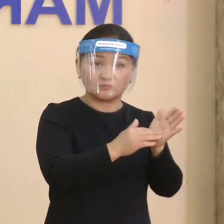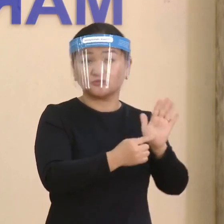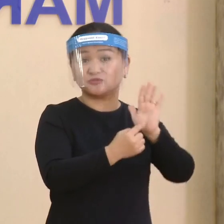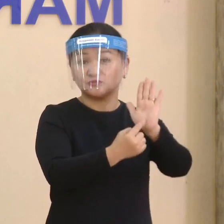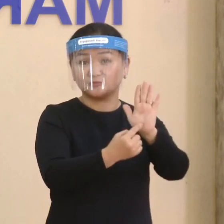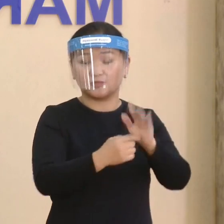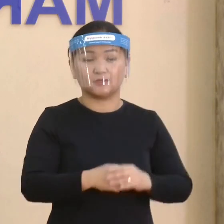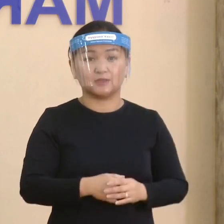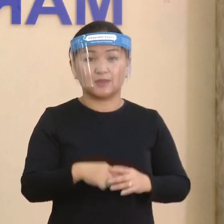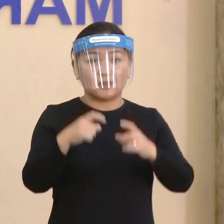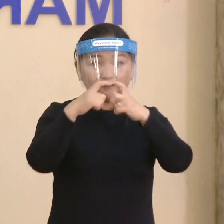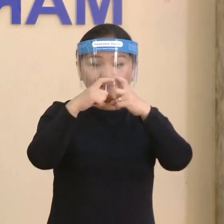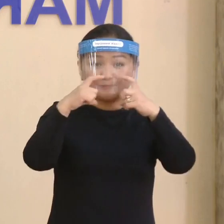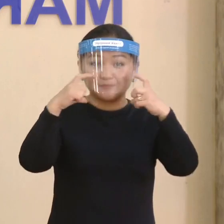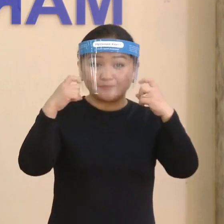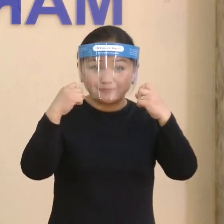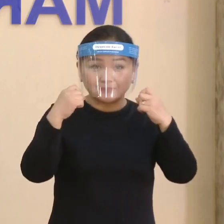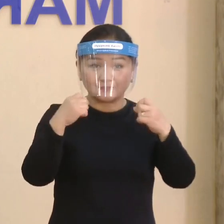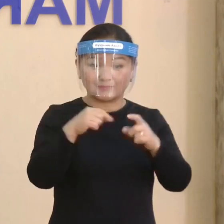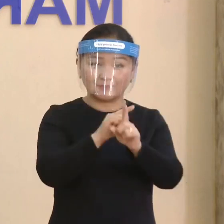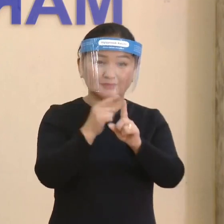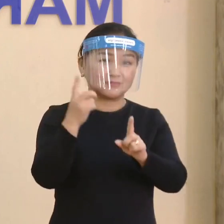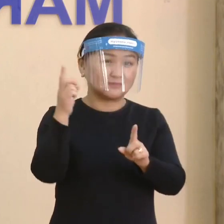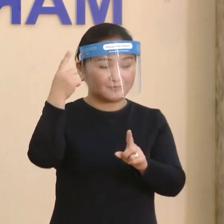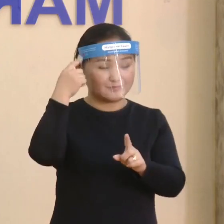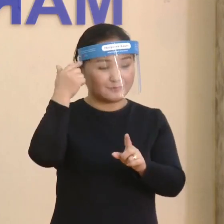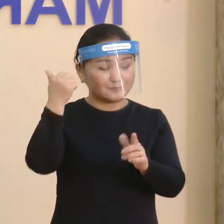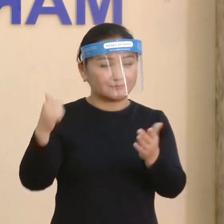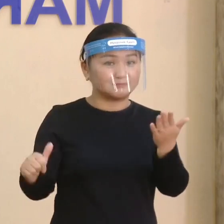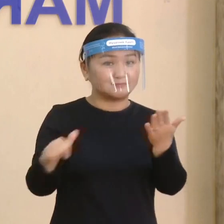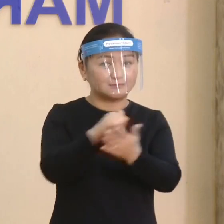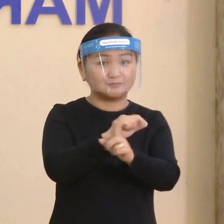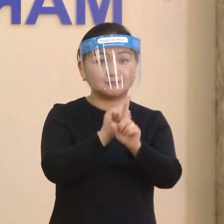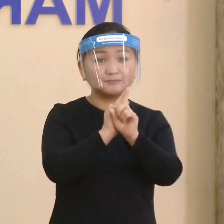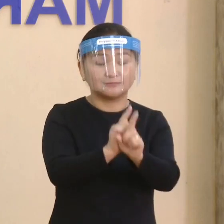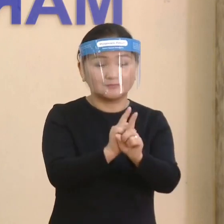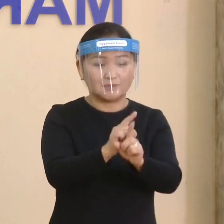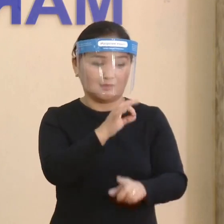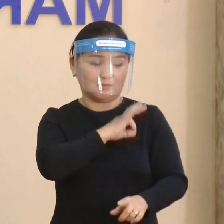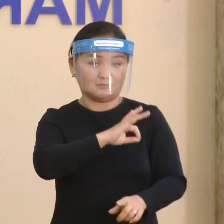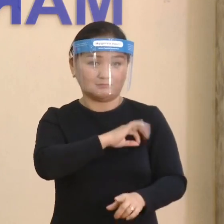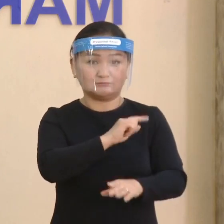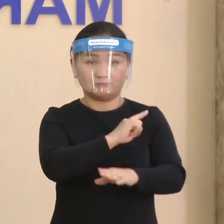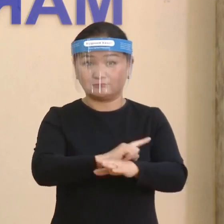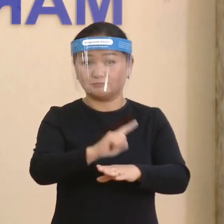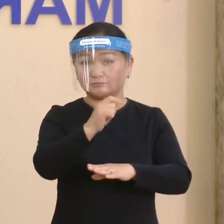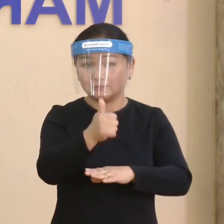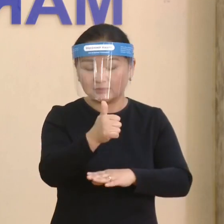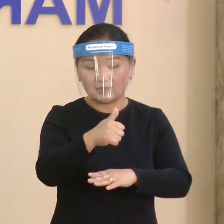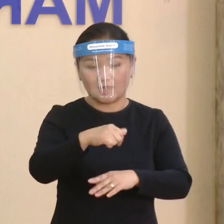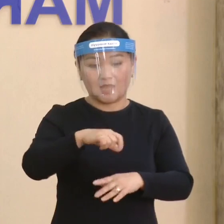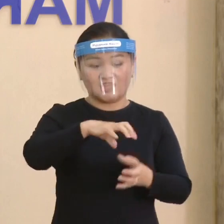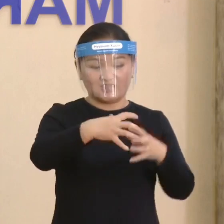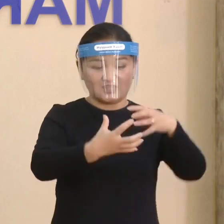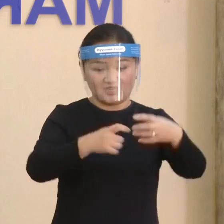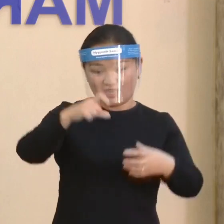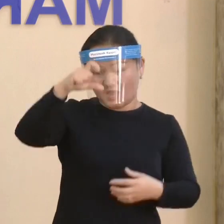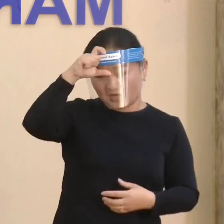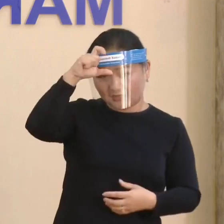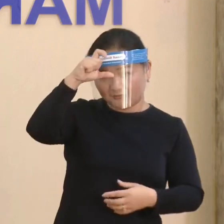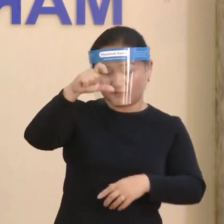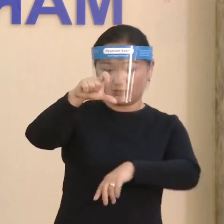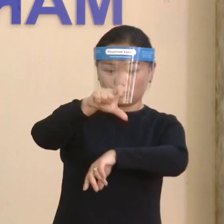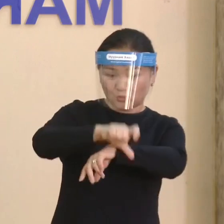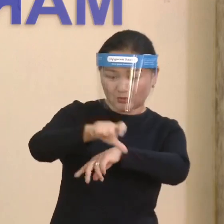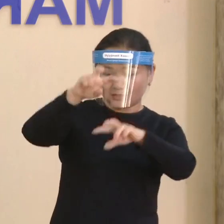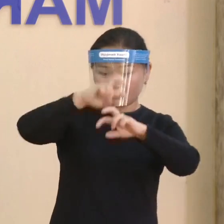гаргачээ. Тэгэхээр үнэхээр амны хаалтыг тогтмол зүүх гэдэг бол үнэхээр одоо ач холбогдолтой гэдэг нь өдр болгон дэлхийн эрдэмтэд дэлхийн улс орны олон